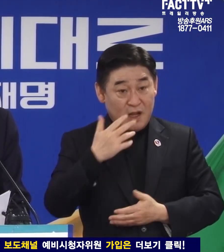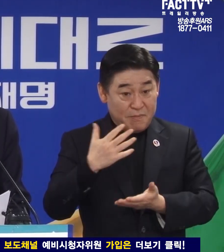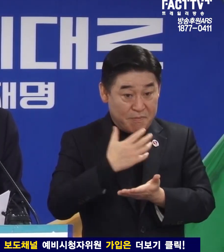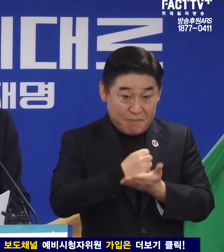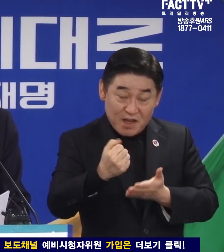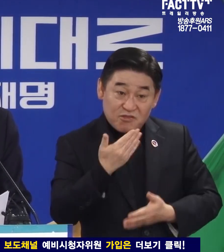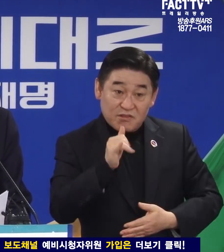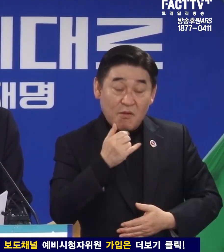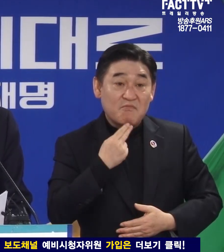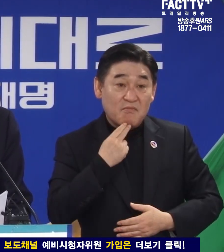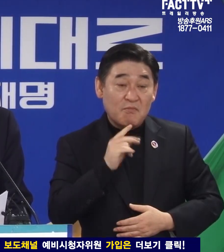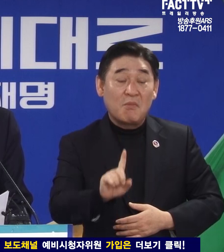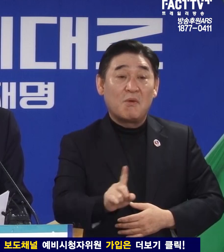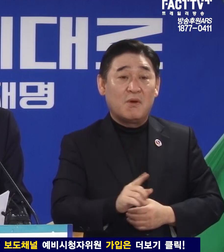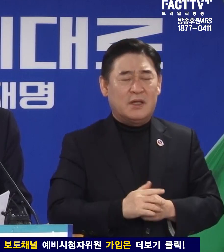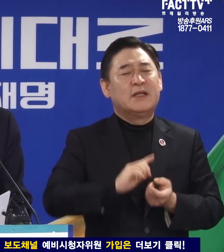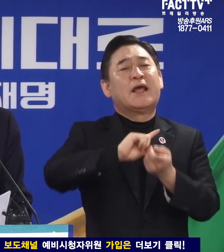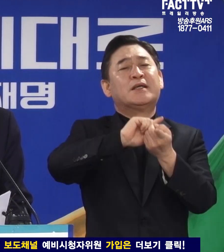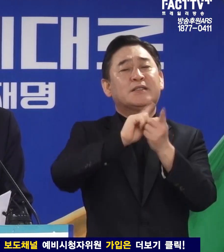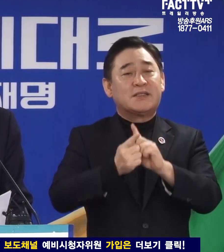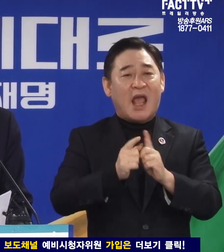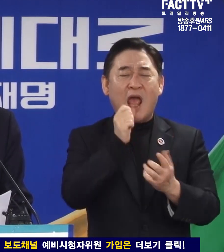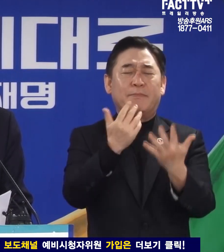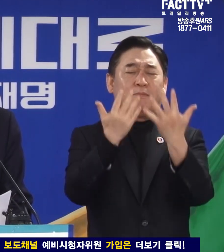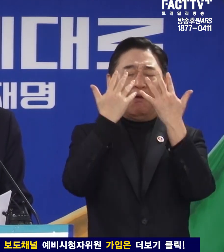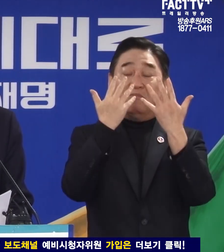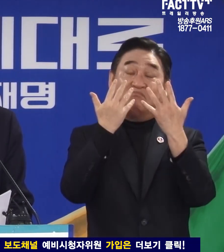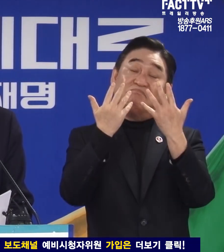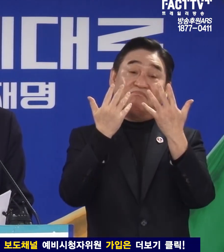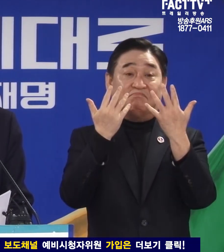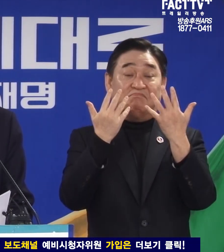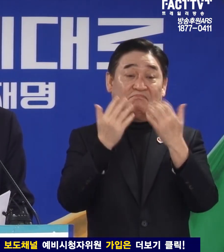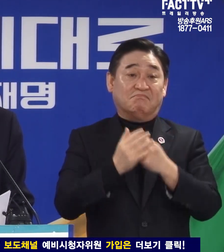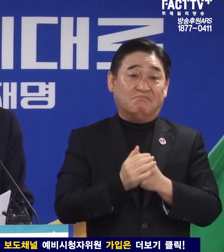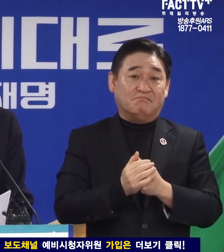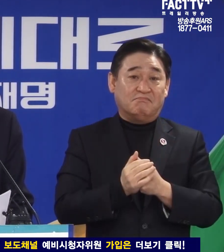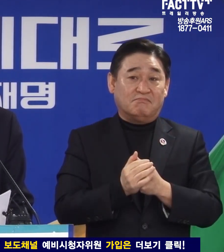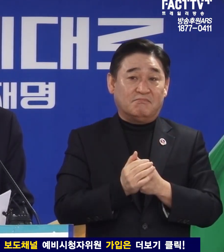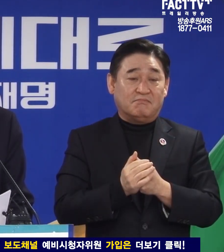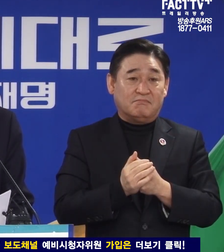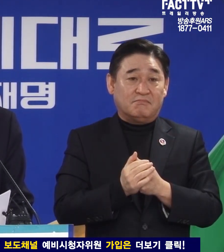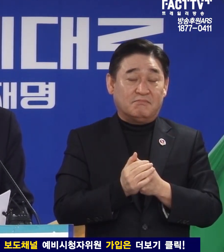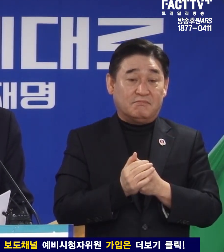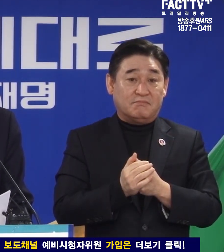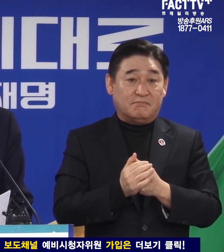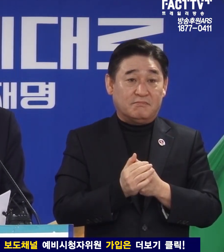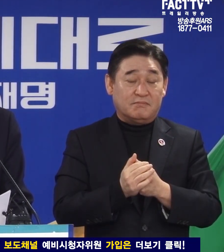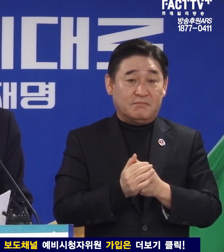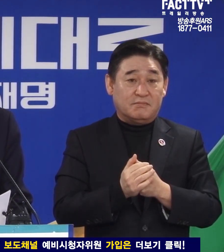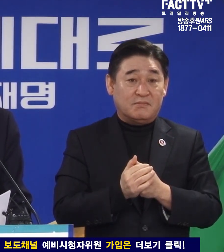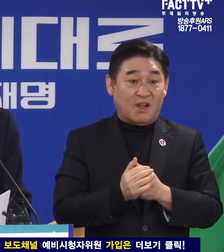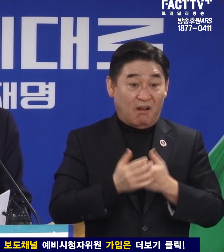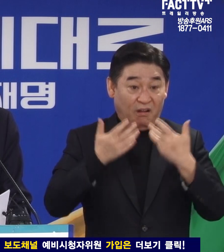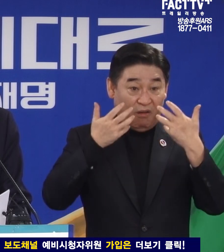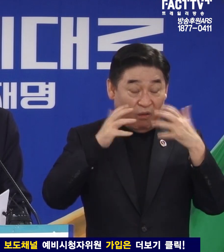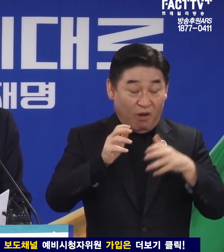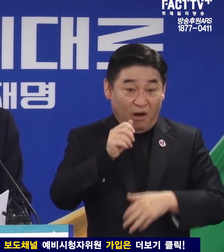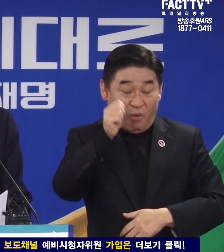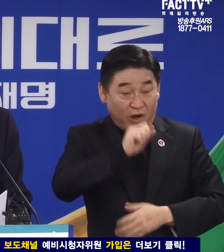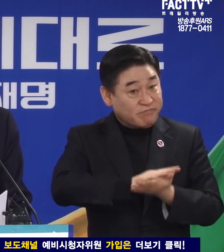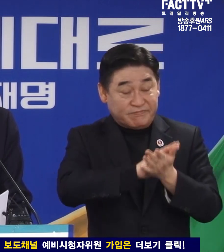있어? 없어? 대신에 징역 사는 거는 뭐? 응? 끝까지 징역 산다고 호랑이가 고양이